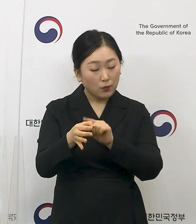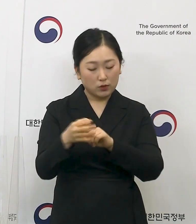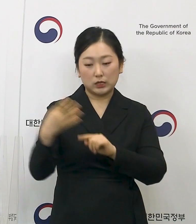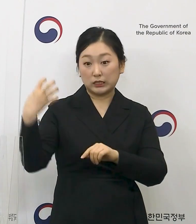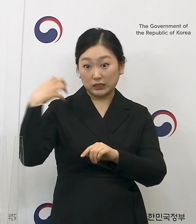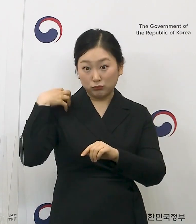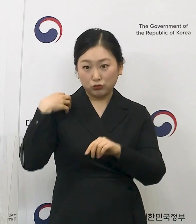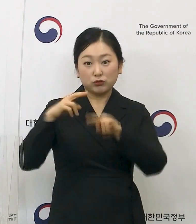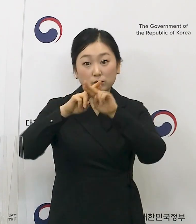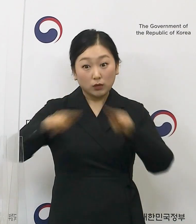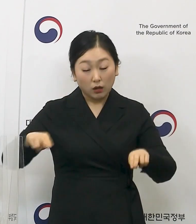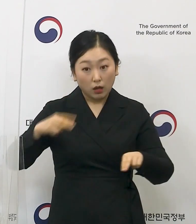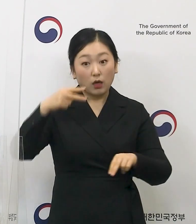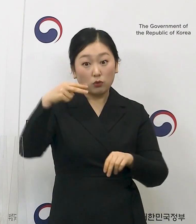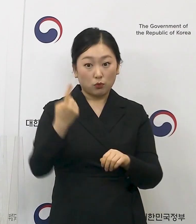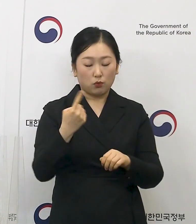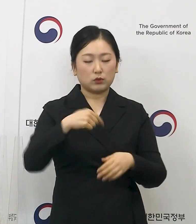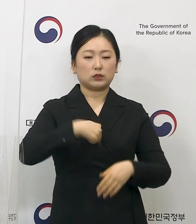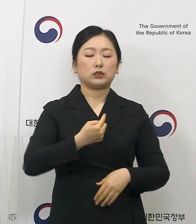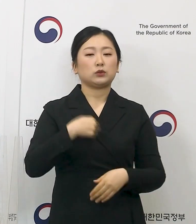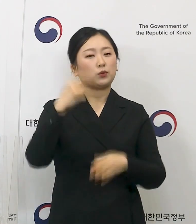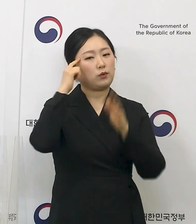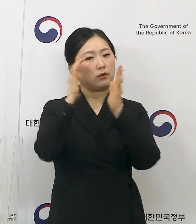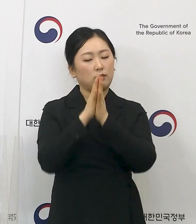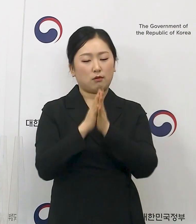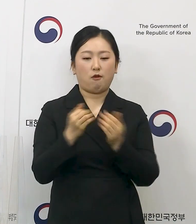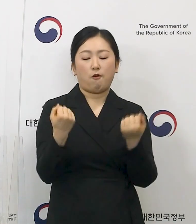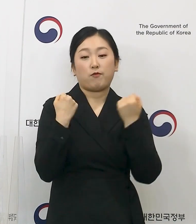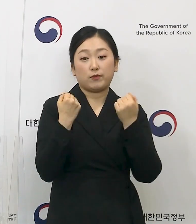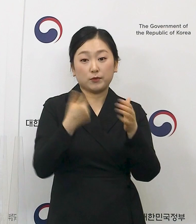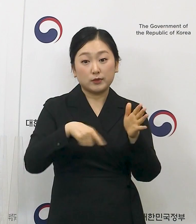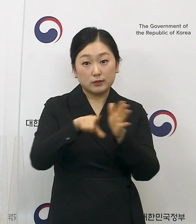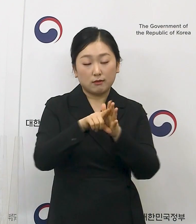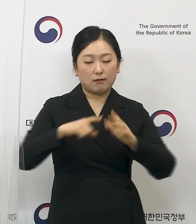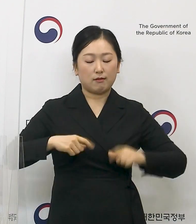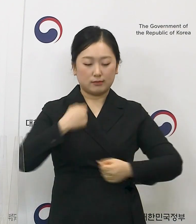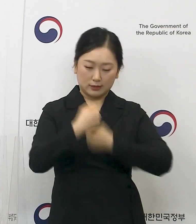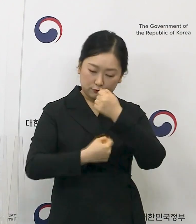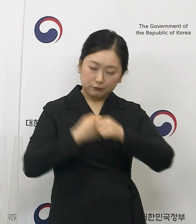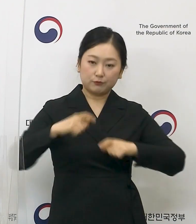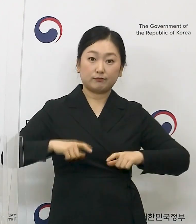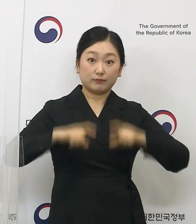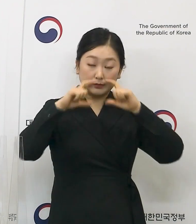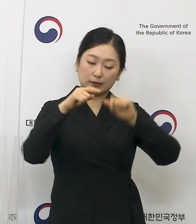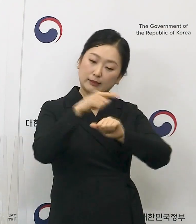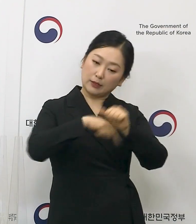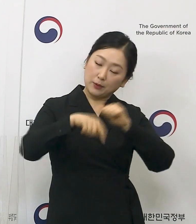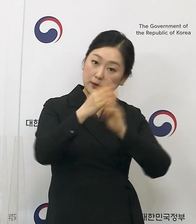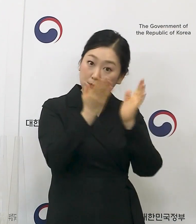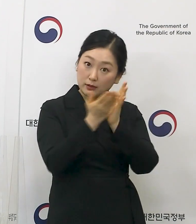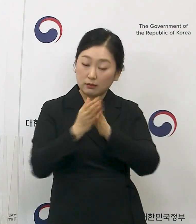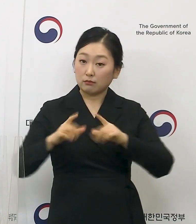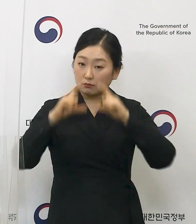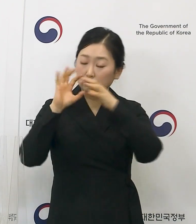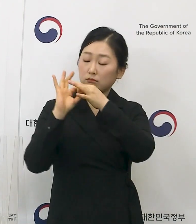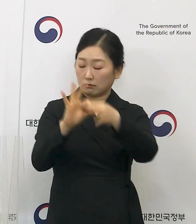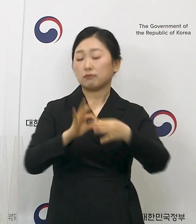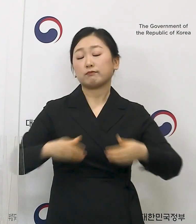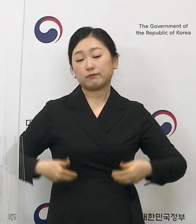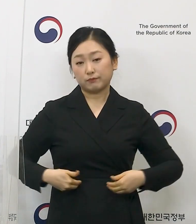전환되더라도 스스로의 건강을 위해 자율적인 마스크 착용은 상황에 맞게 계속 필요할 것입니다.